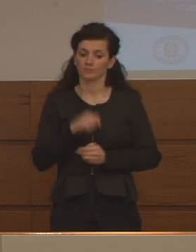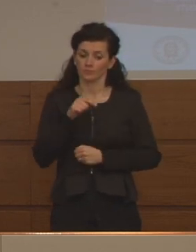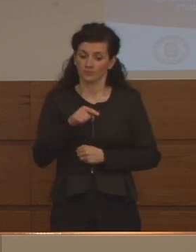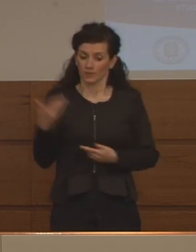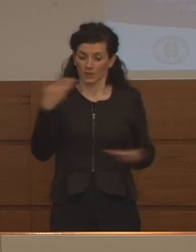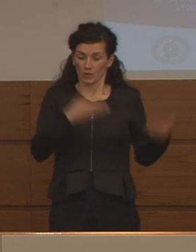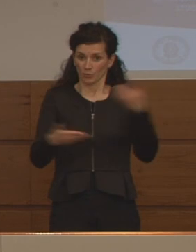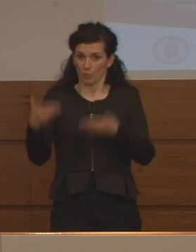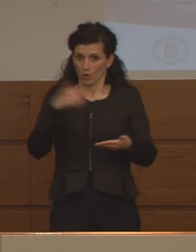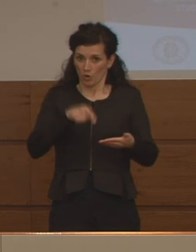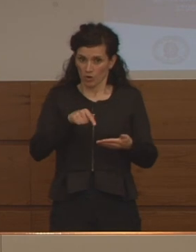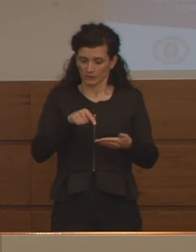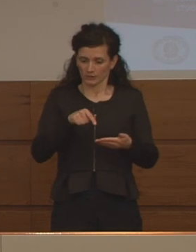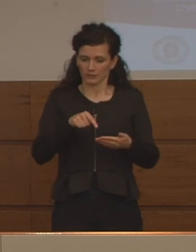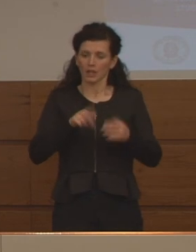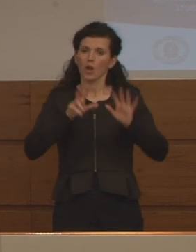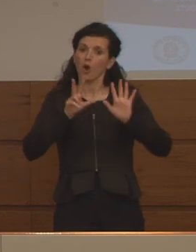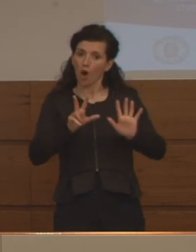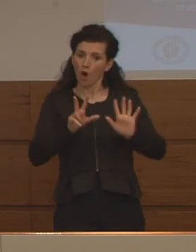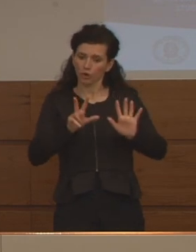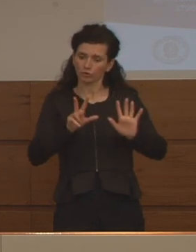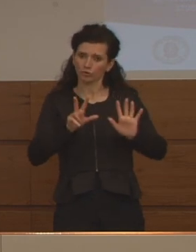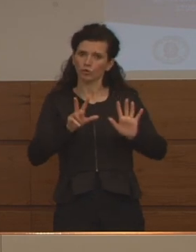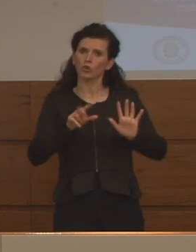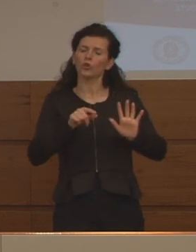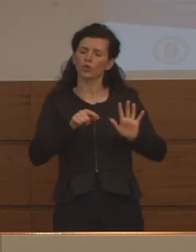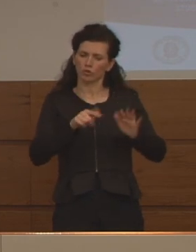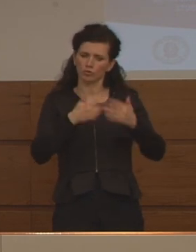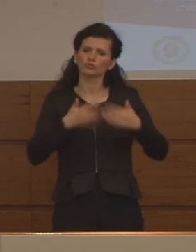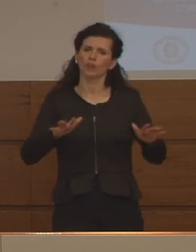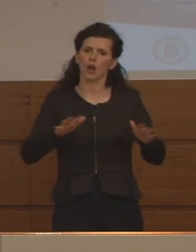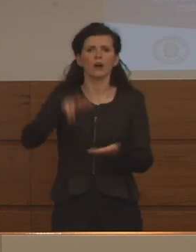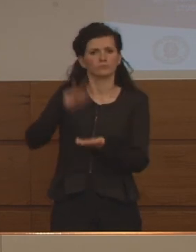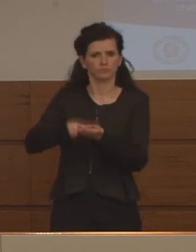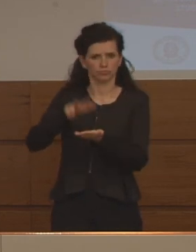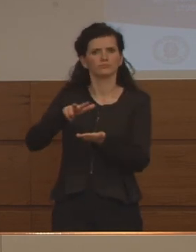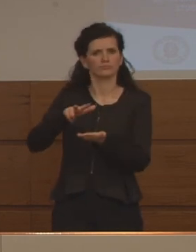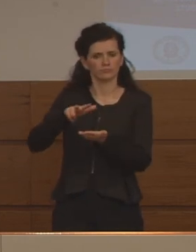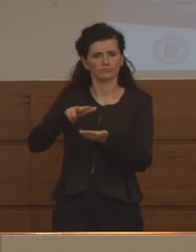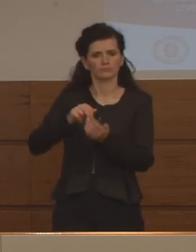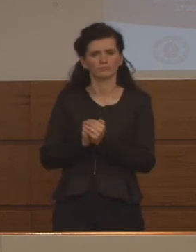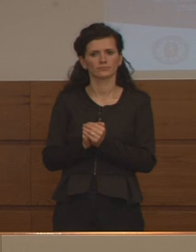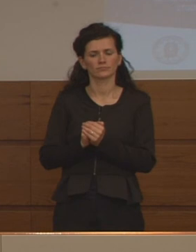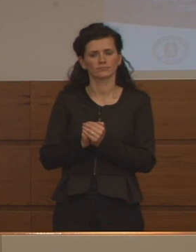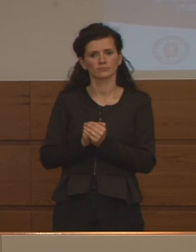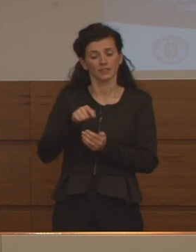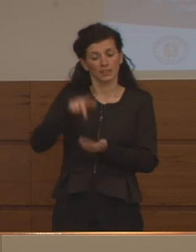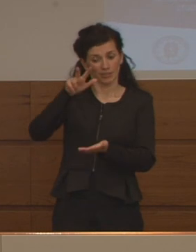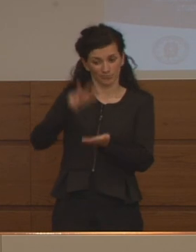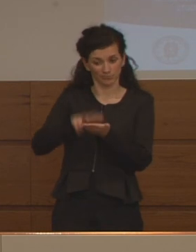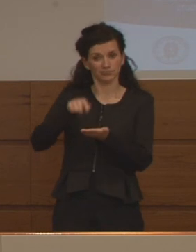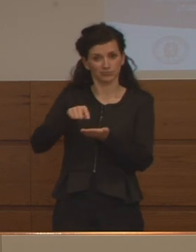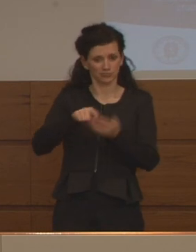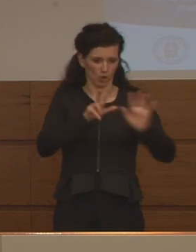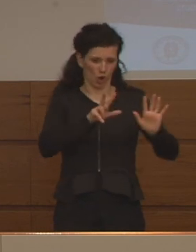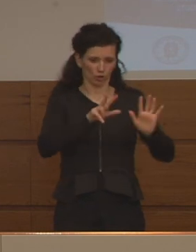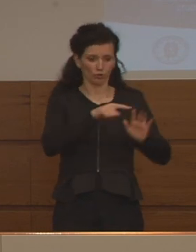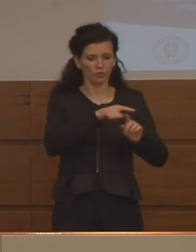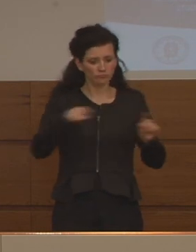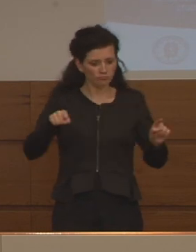sono stati approvati e conseguentemente dopo l'ottenimento